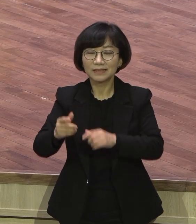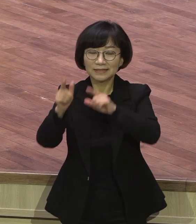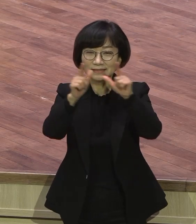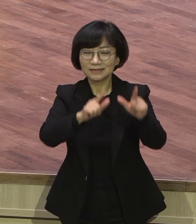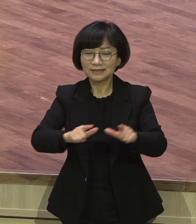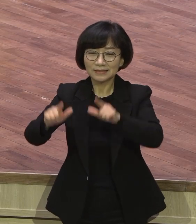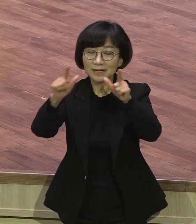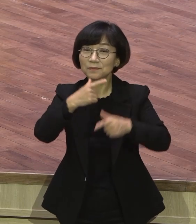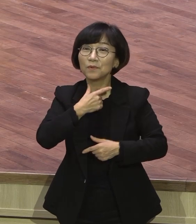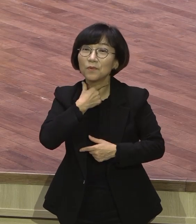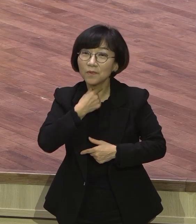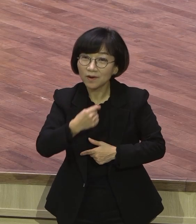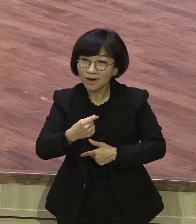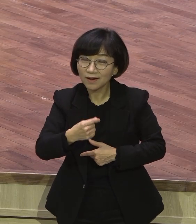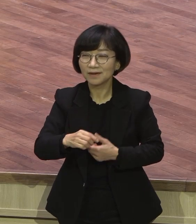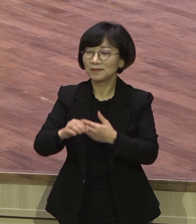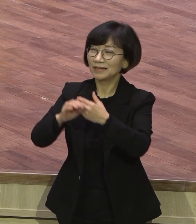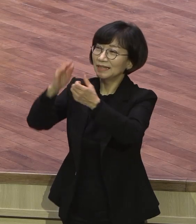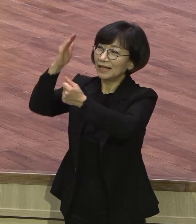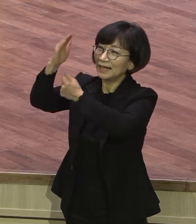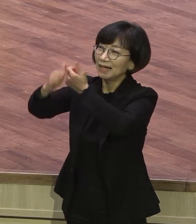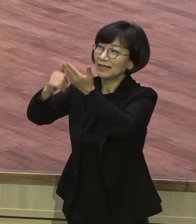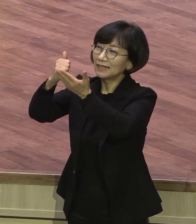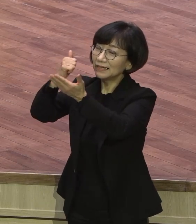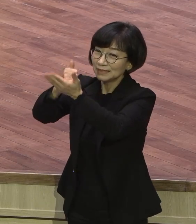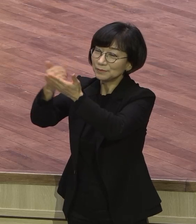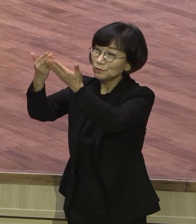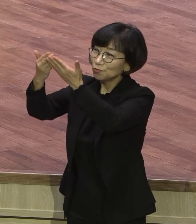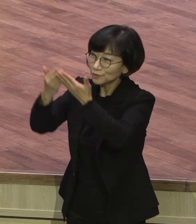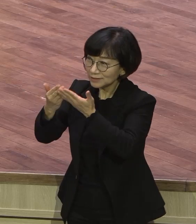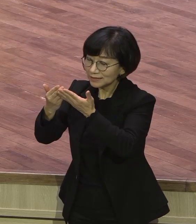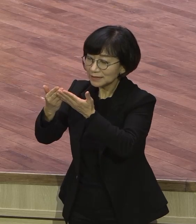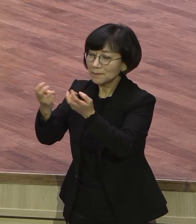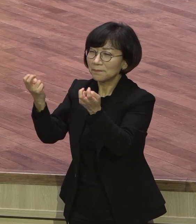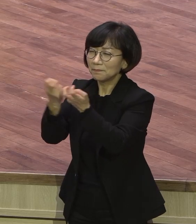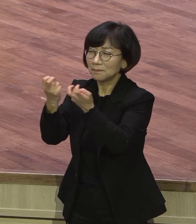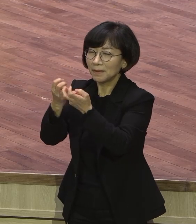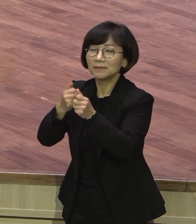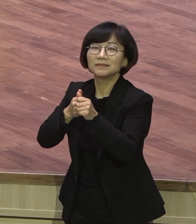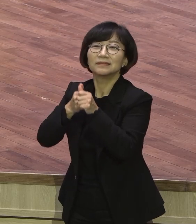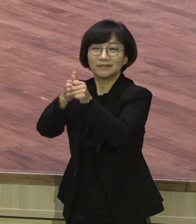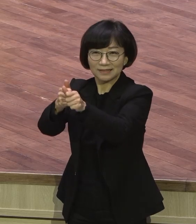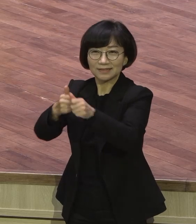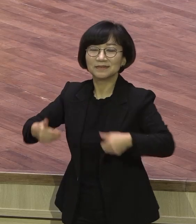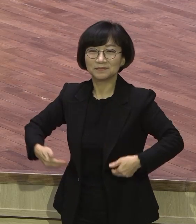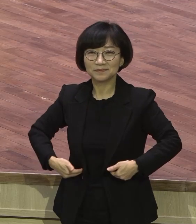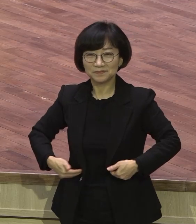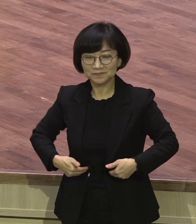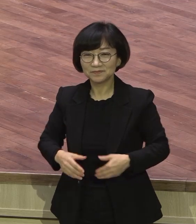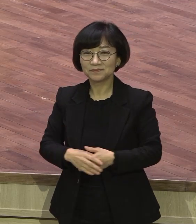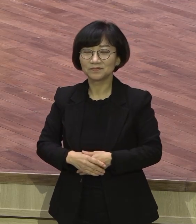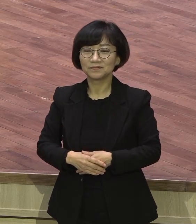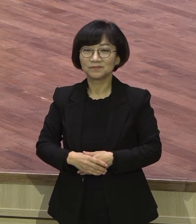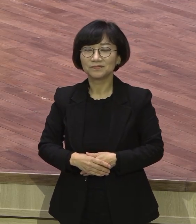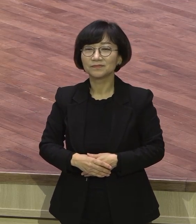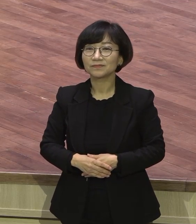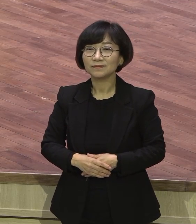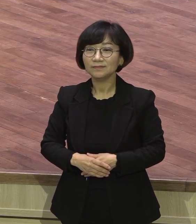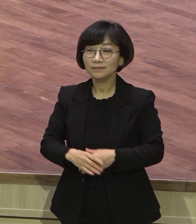하나님의 의도대로 따라가는 삶이에요. 오늘 말씀을 통해서 예원계전 성도들